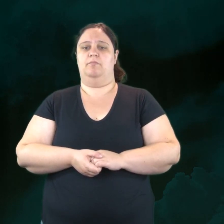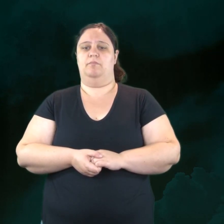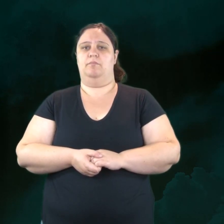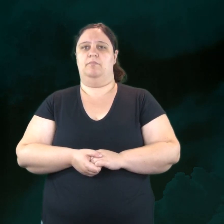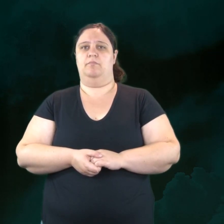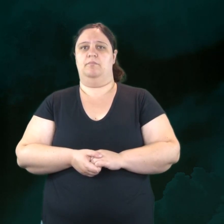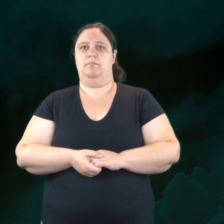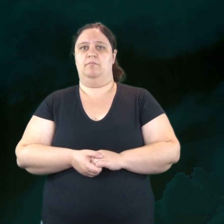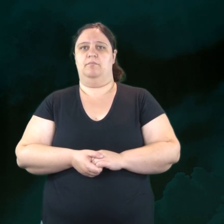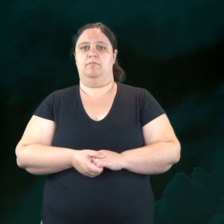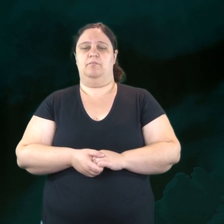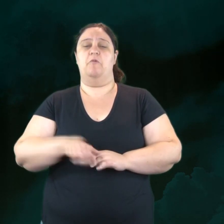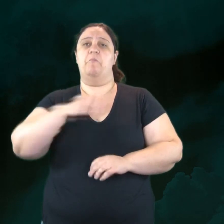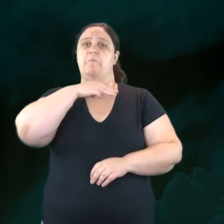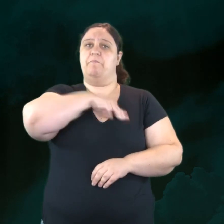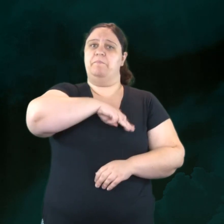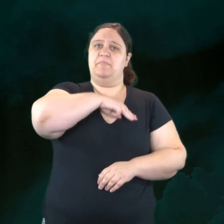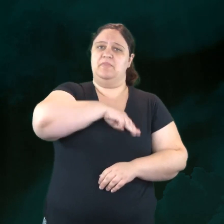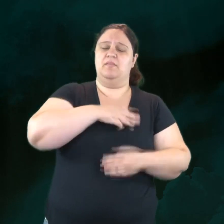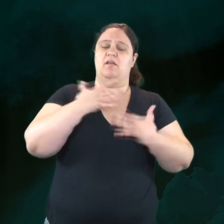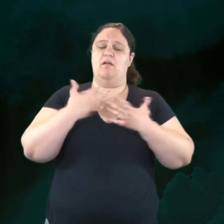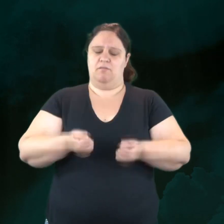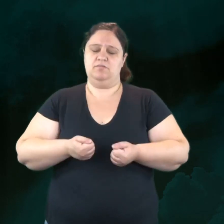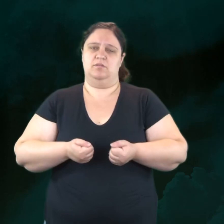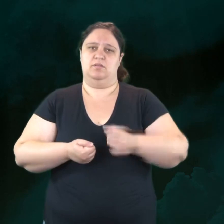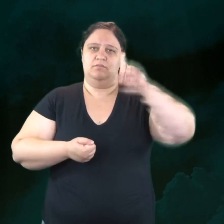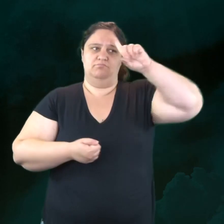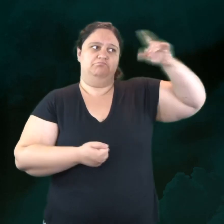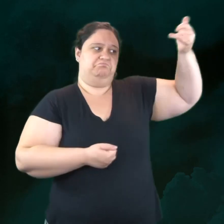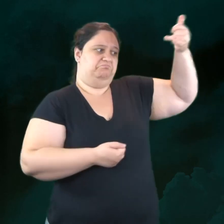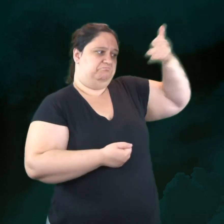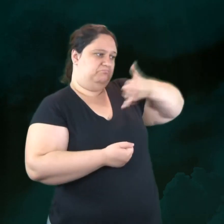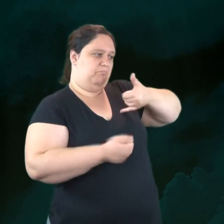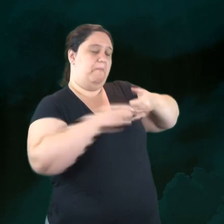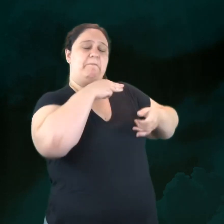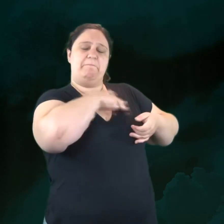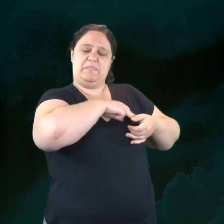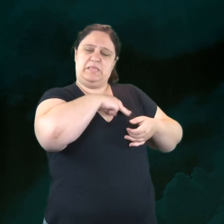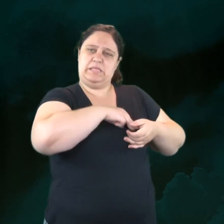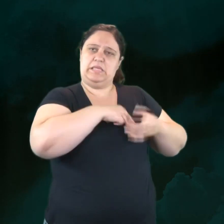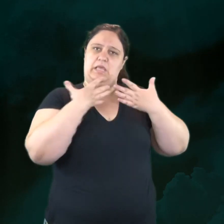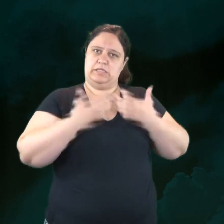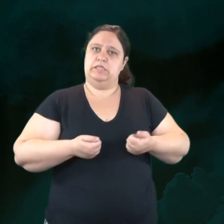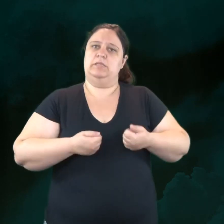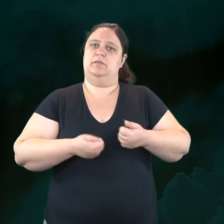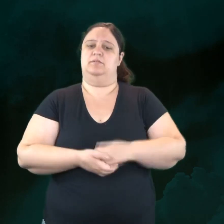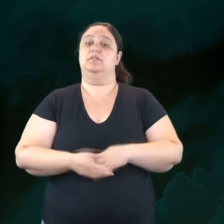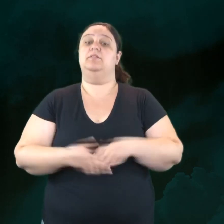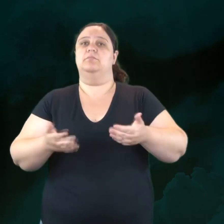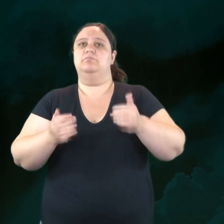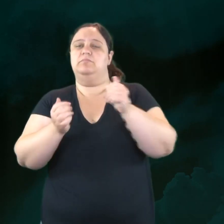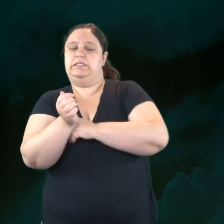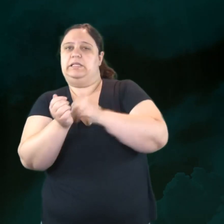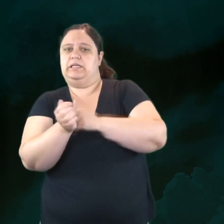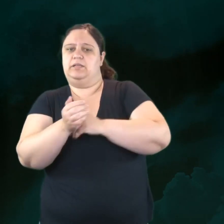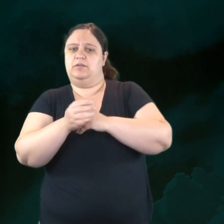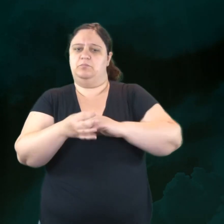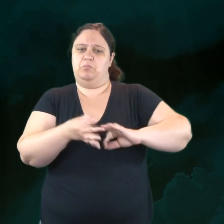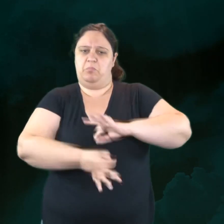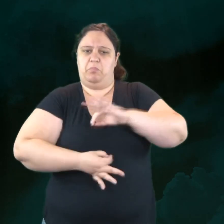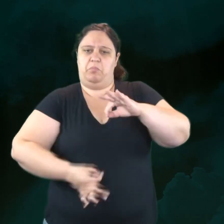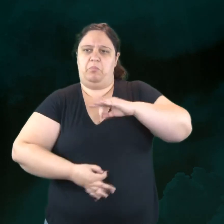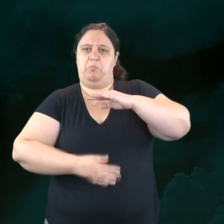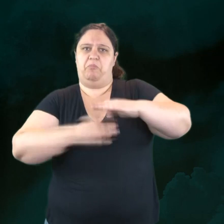o ministério, receber a palavra do ministério. Então, o segredo do progresso espiritual está aqui, ó, versículo 13. Outra